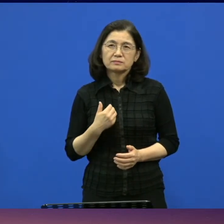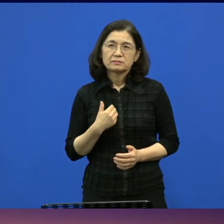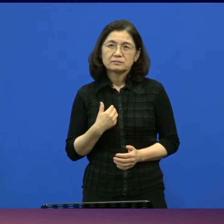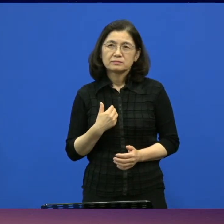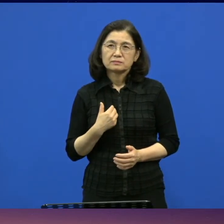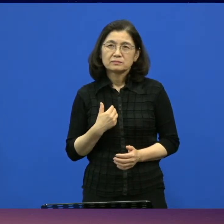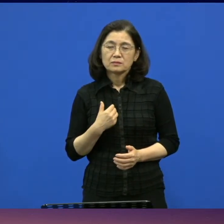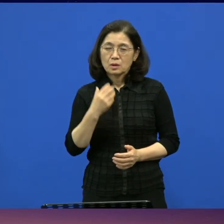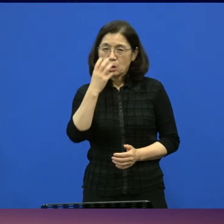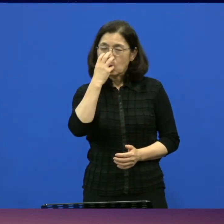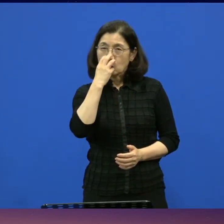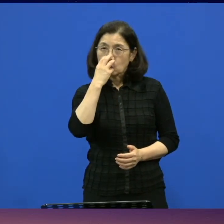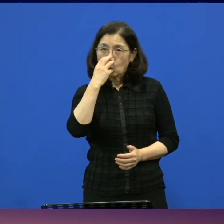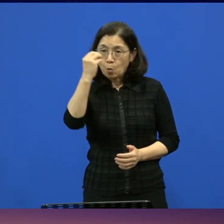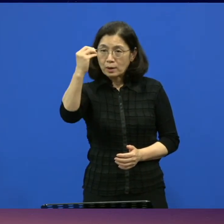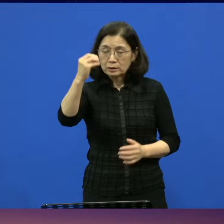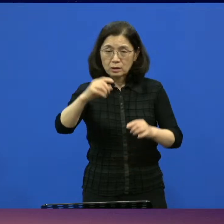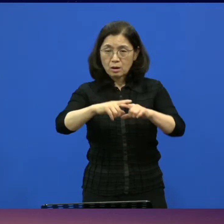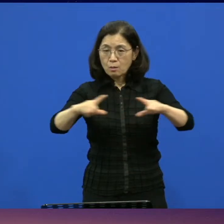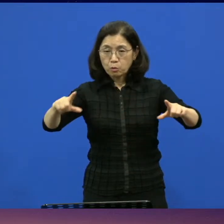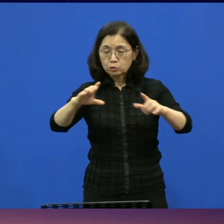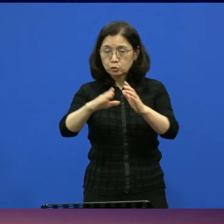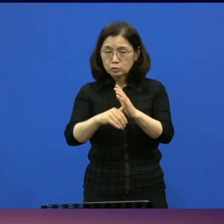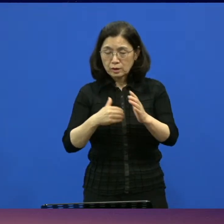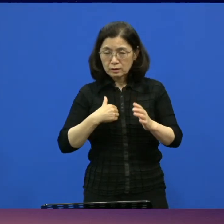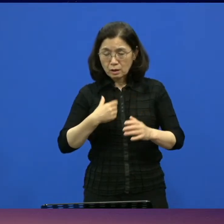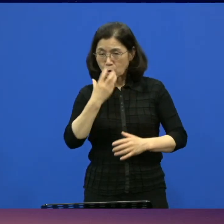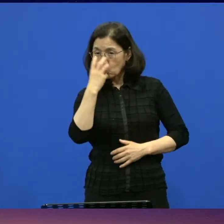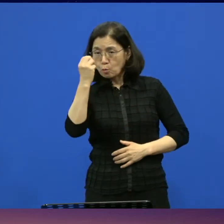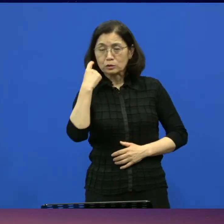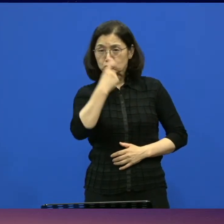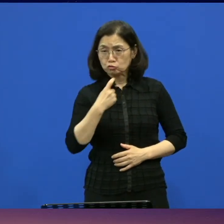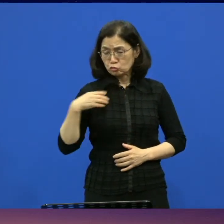교만이 그래요. 보통 때는 몰라요. 내가 교만한 줄 모르고 살아요.